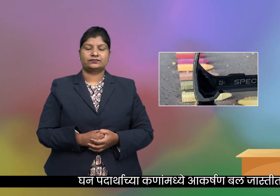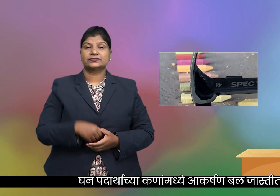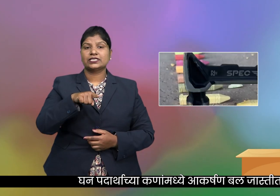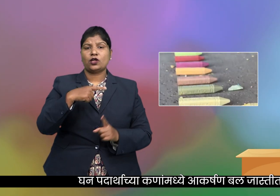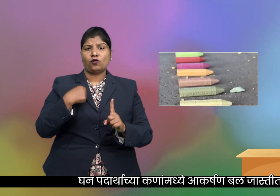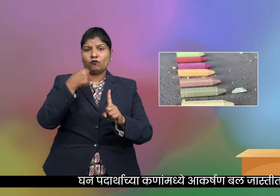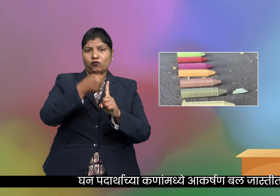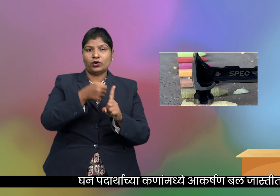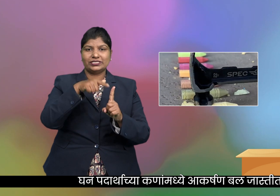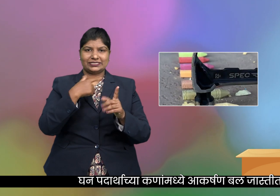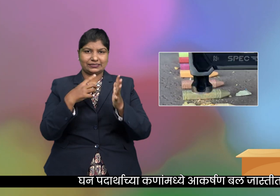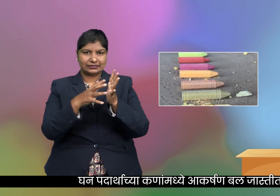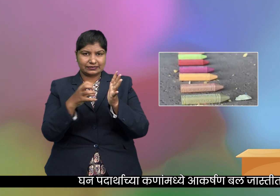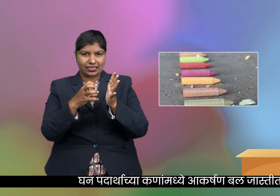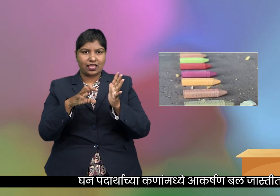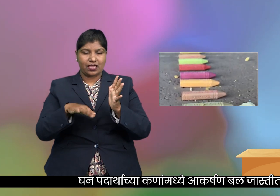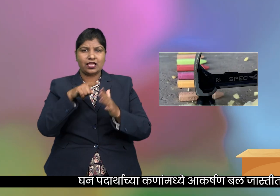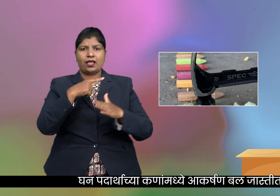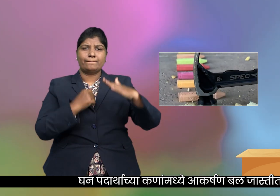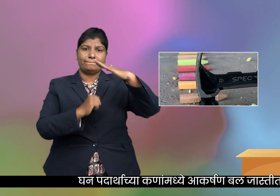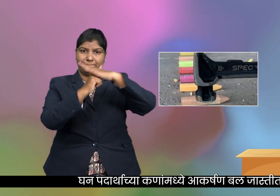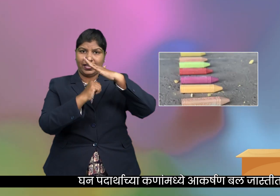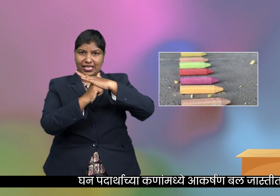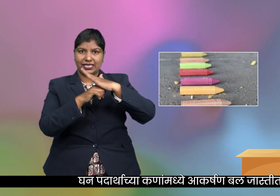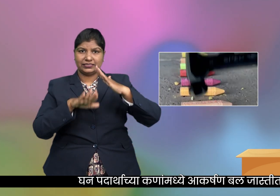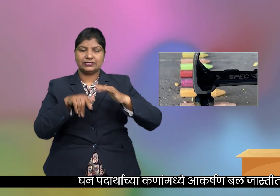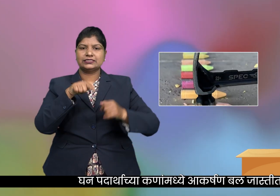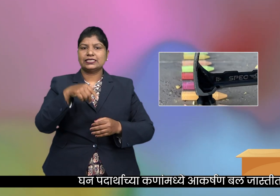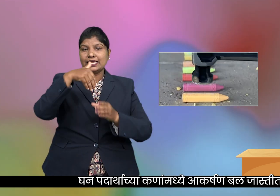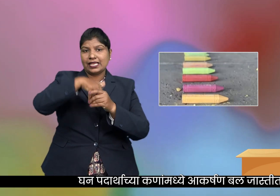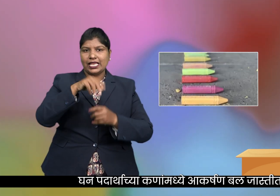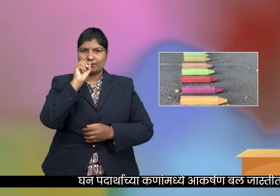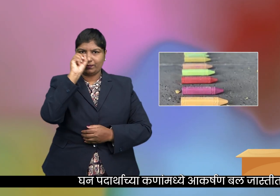घन पदार्थांच्या कणामध्ये आकर्षण बल जास्तीत जास्त